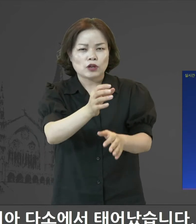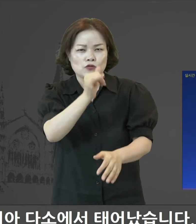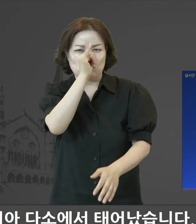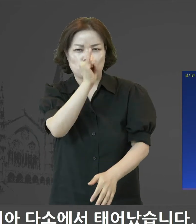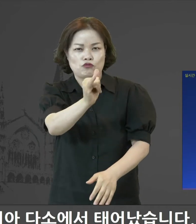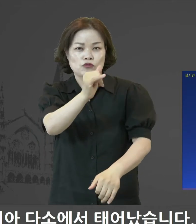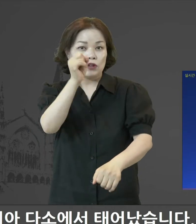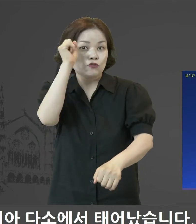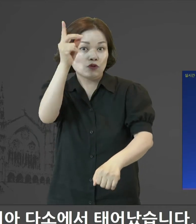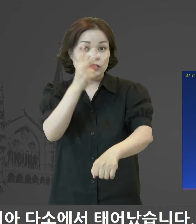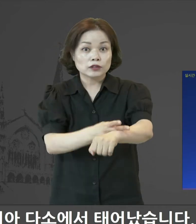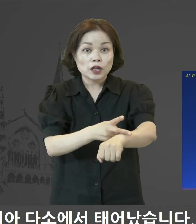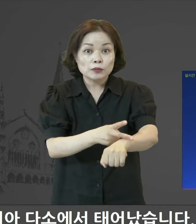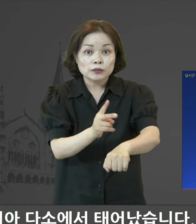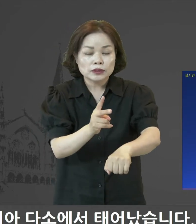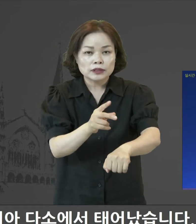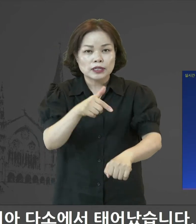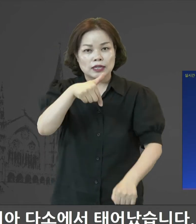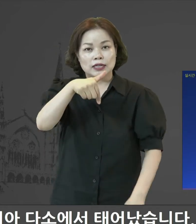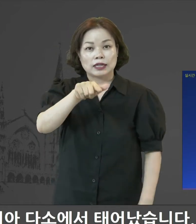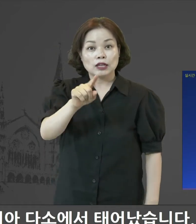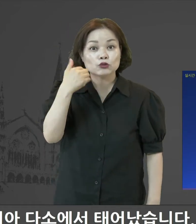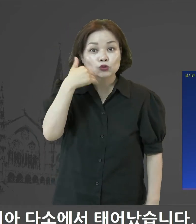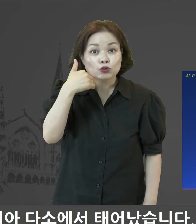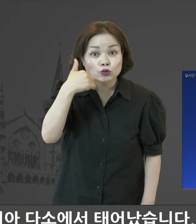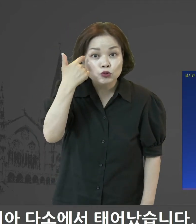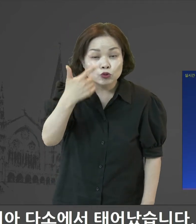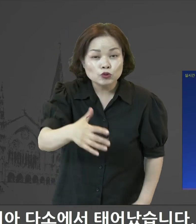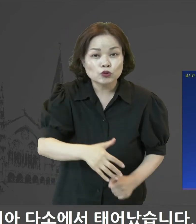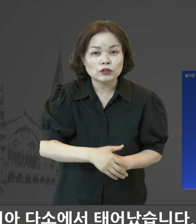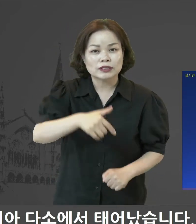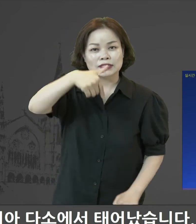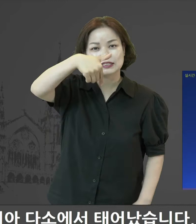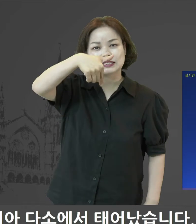계셨습니다. 누구였습니까? 가십니다.